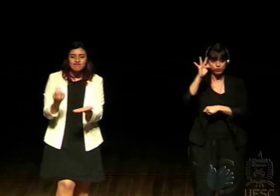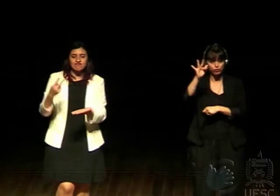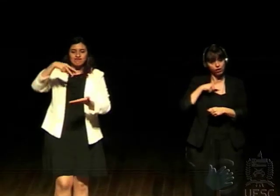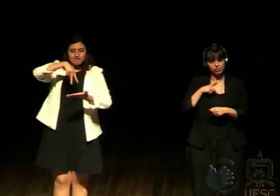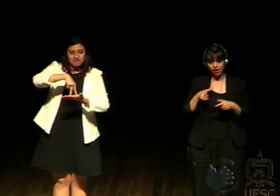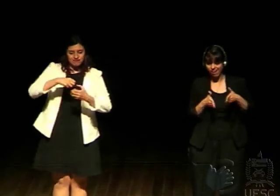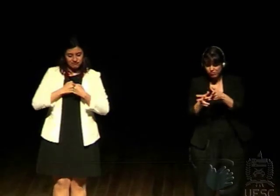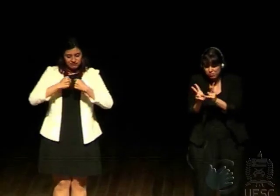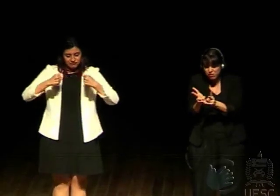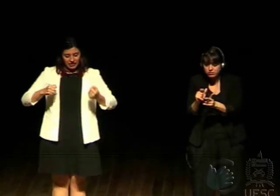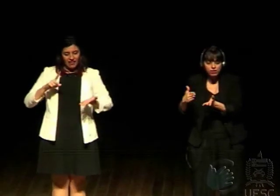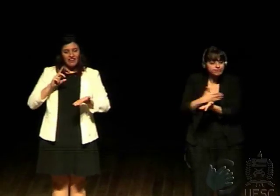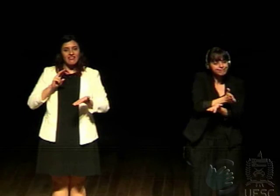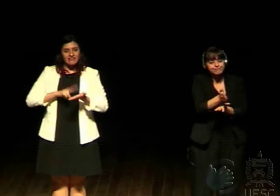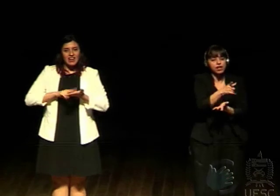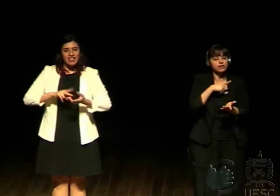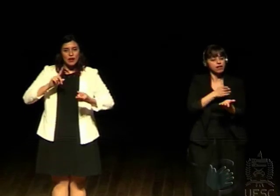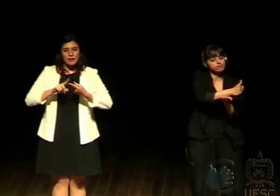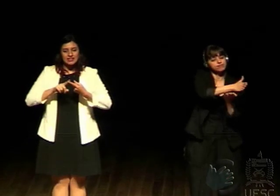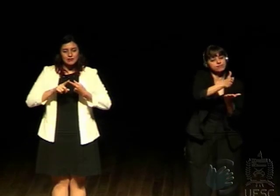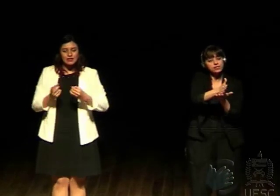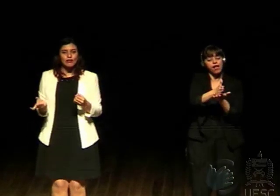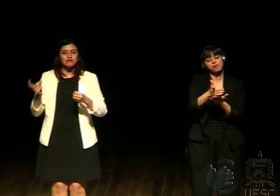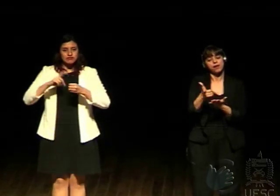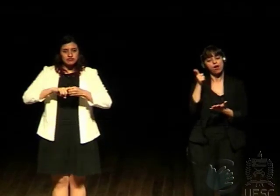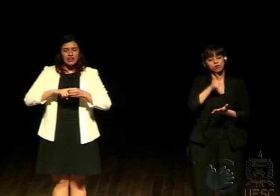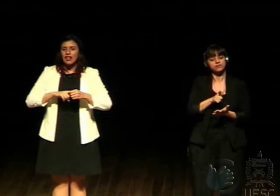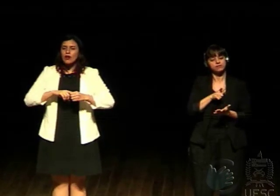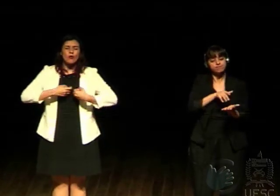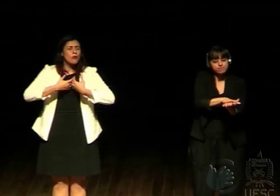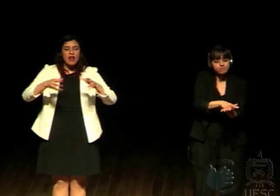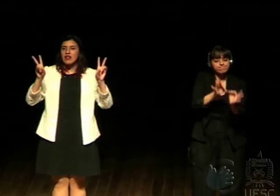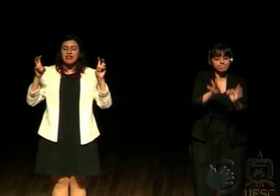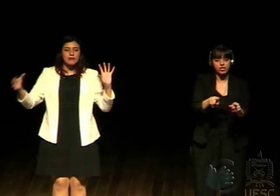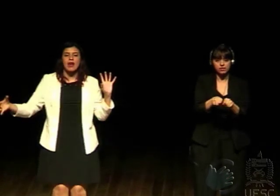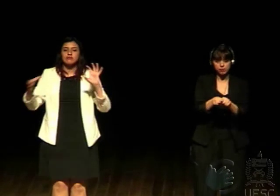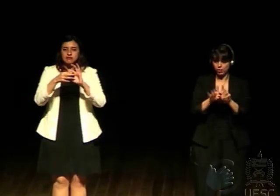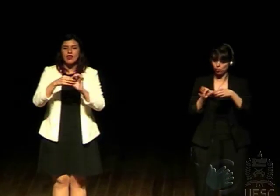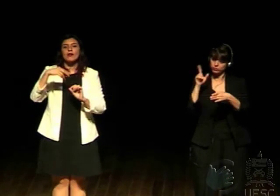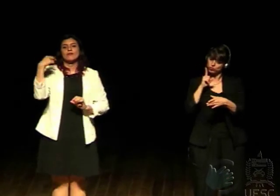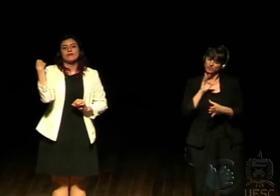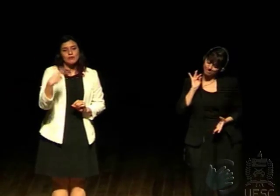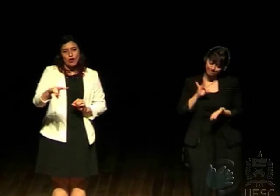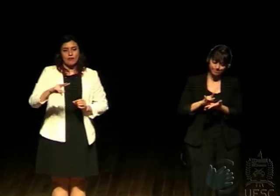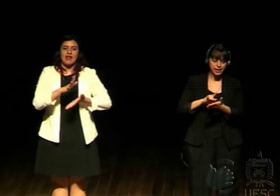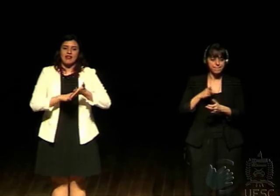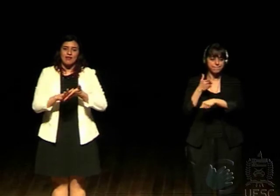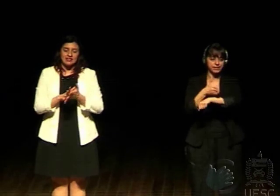otros caminos para poder lograr un posicionamiento y una real participación,